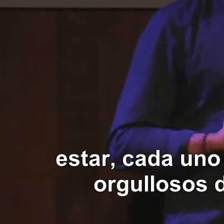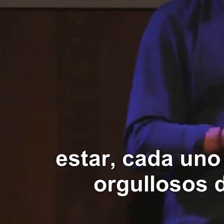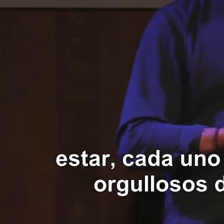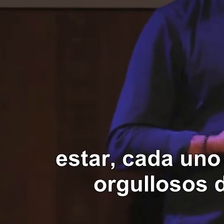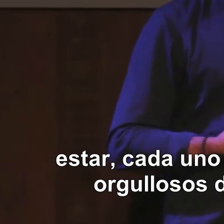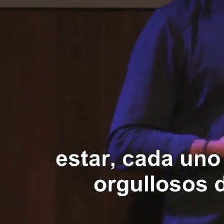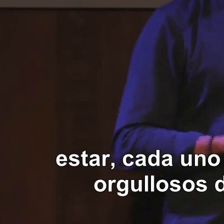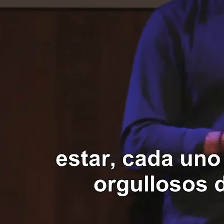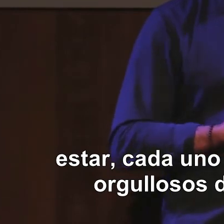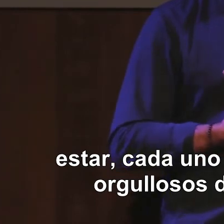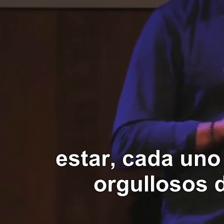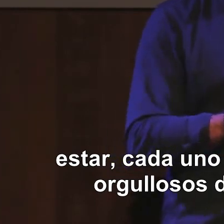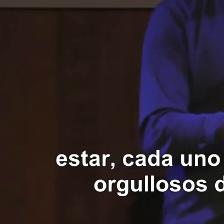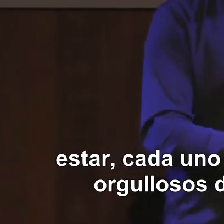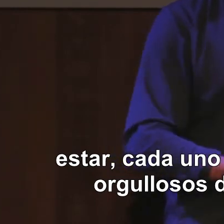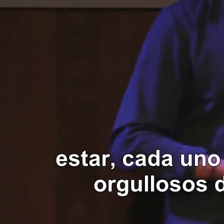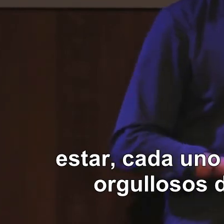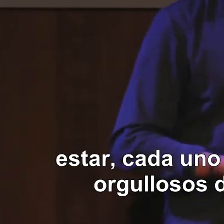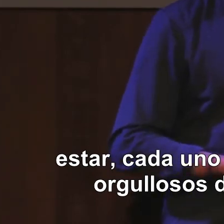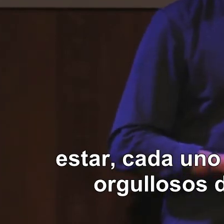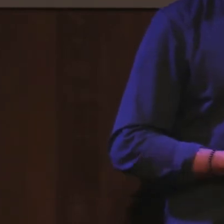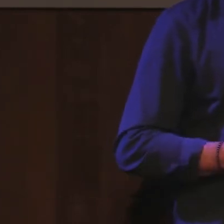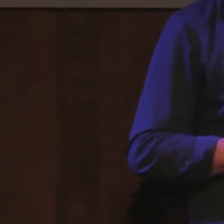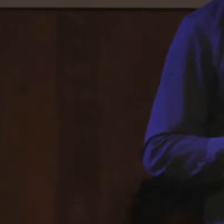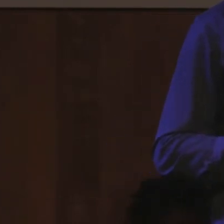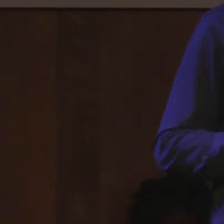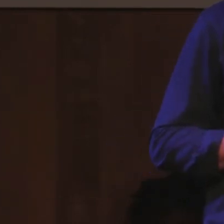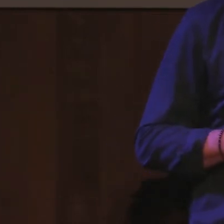cada uno de nuestros barrios orgullosos de su identidad